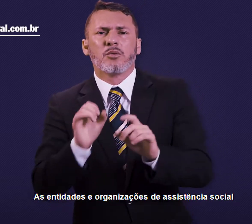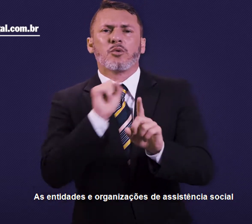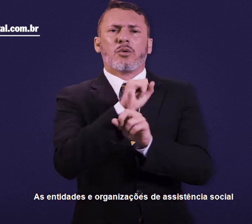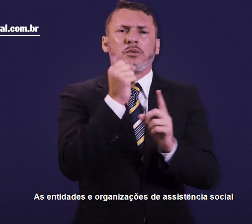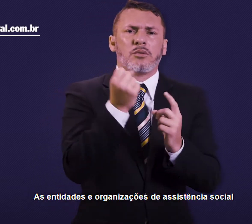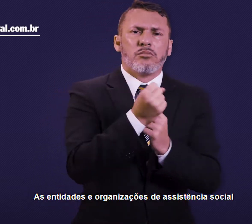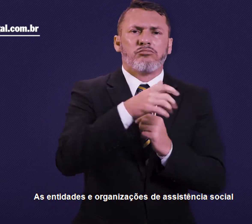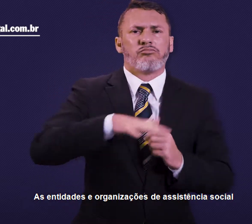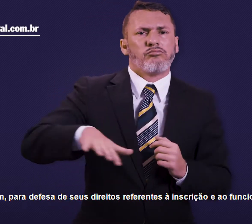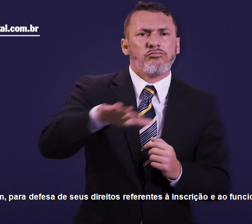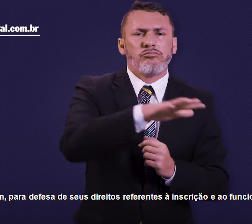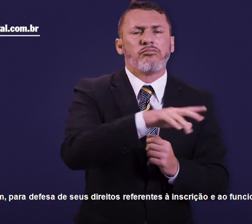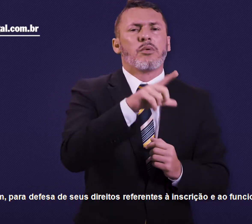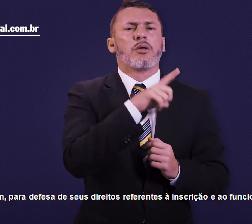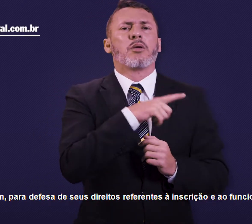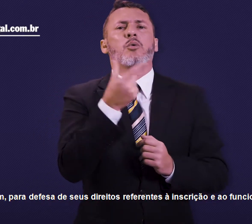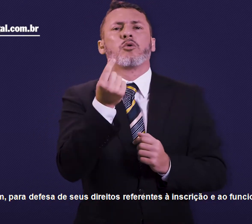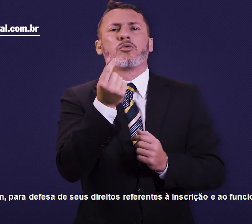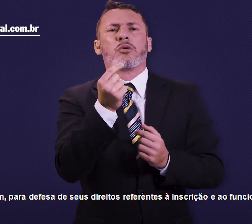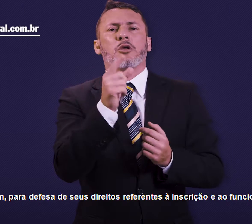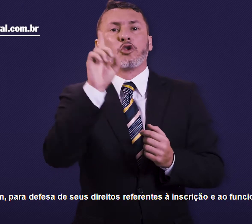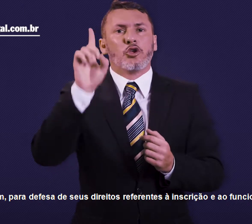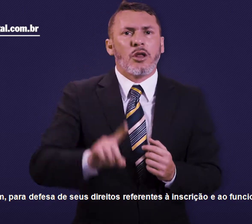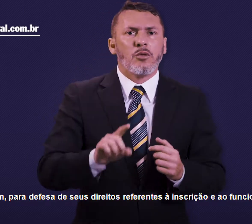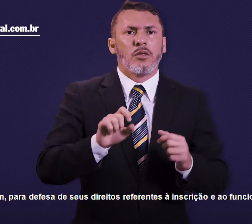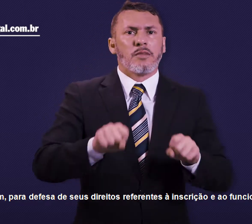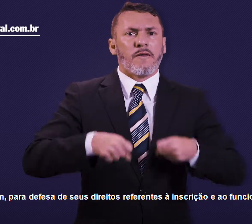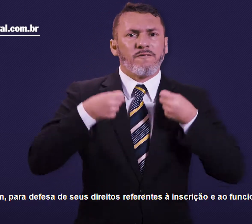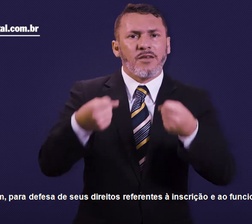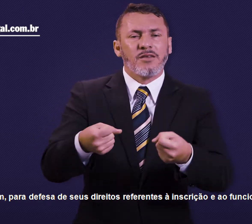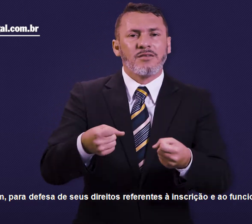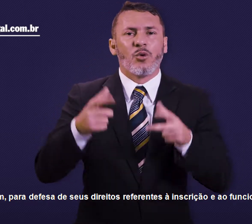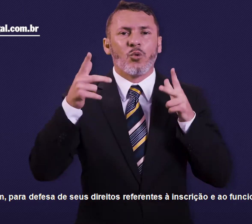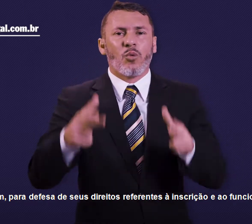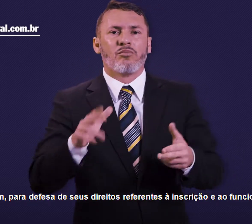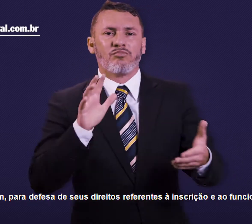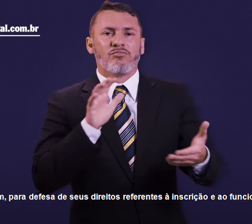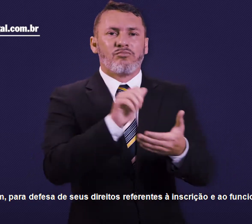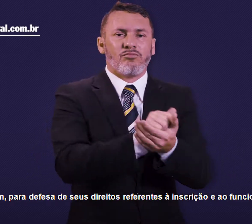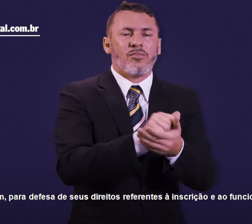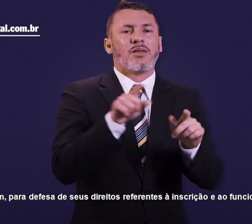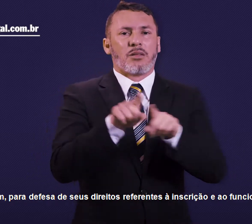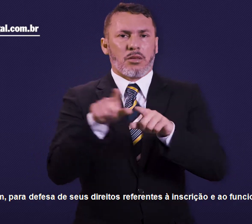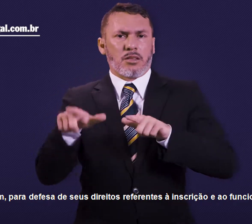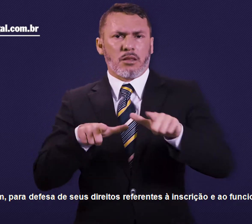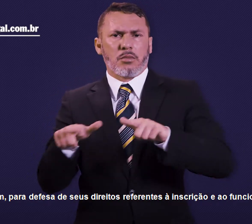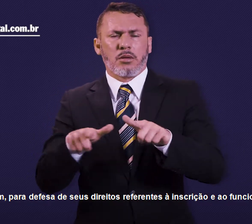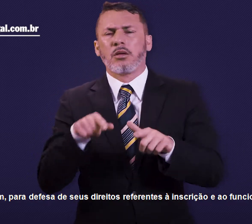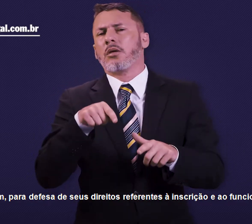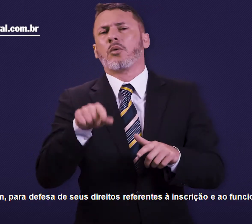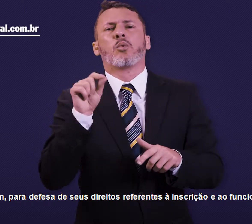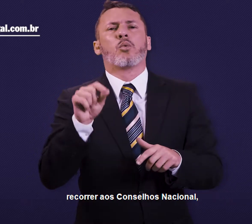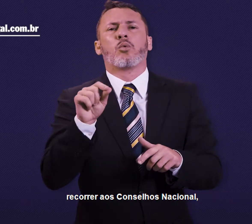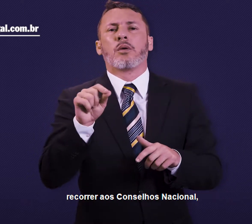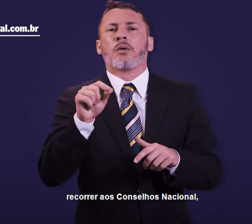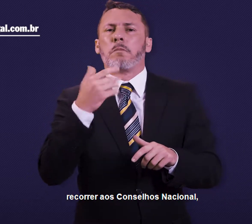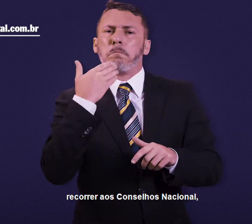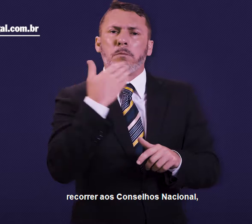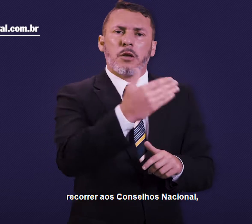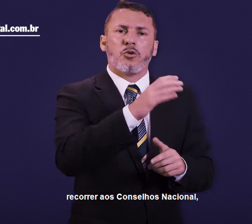assistência social podem, para a defesa de seus direitos referentes à inscrição e ao funcionamento, recorrer aos